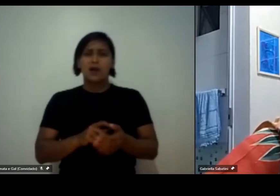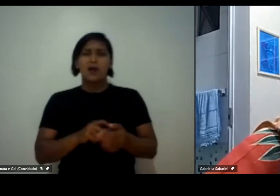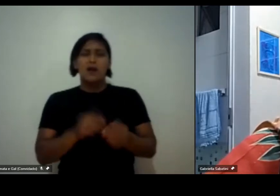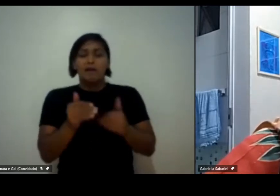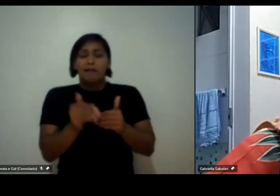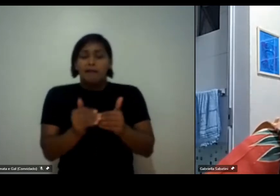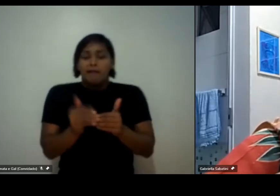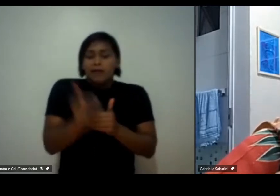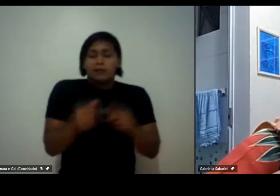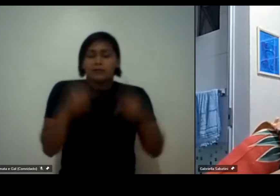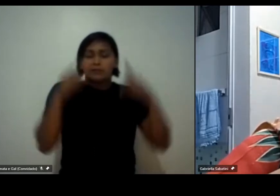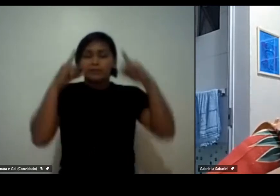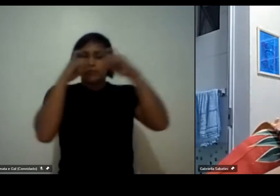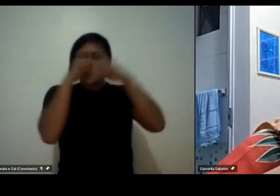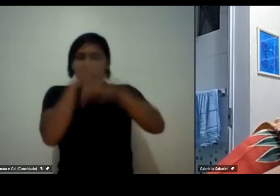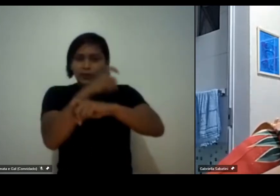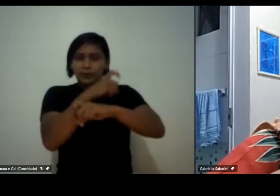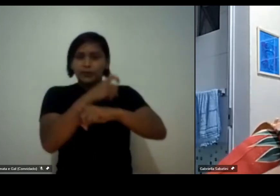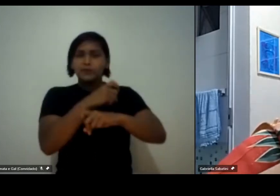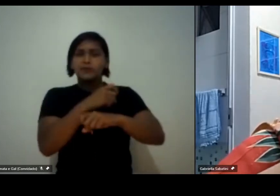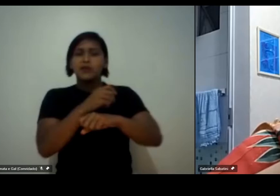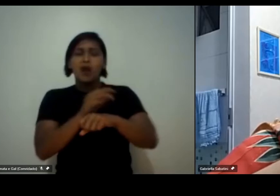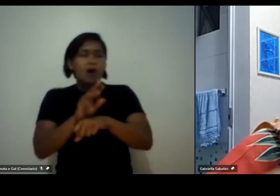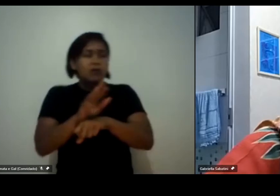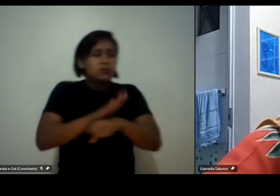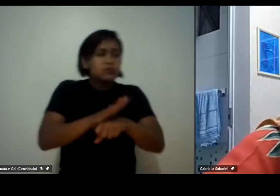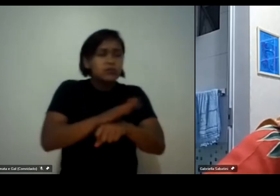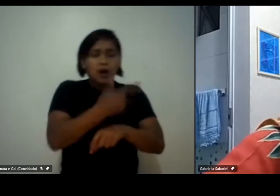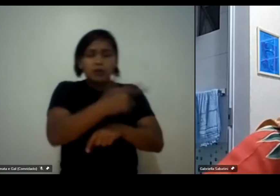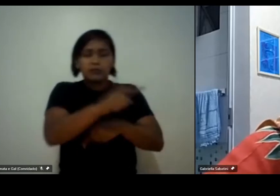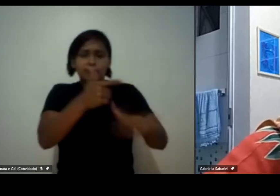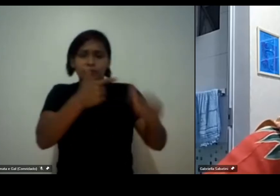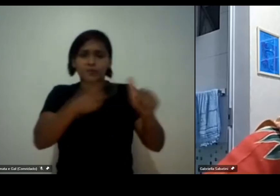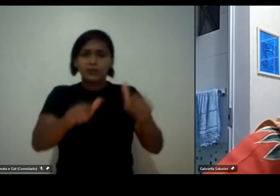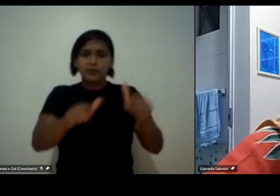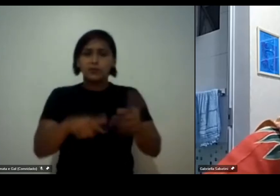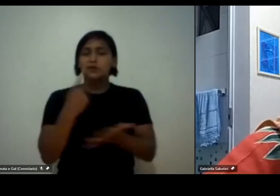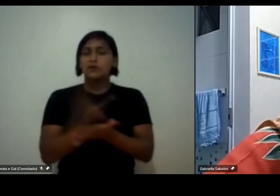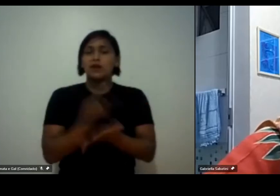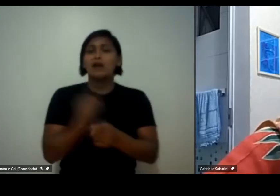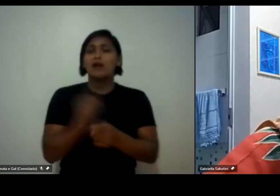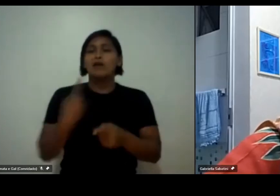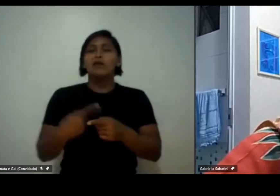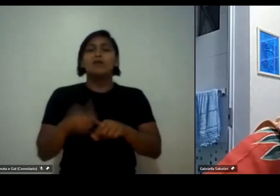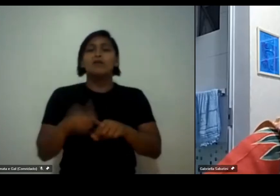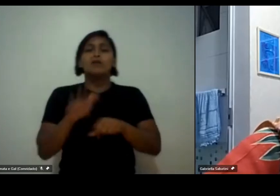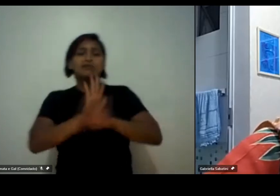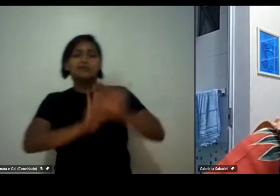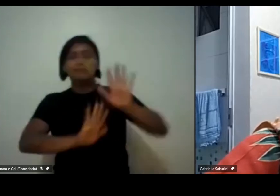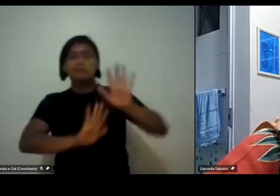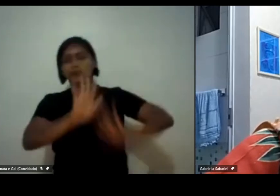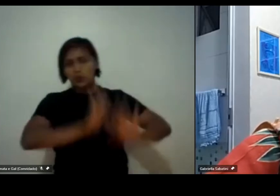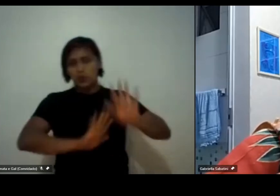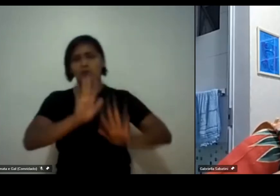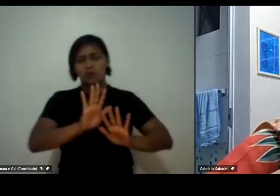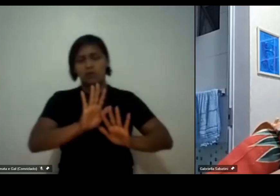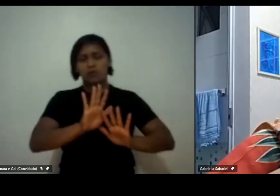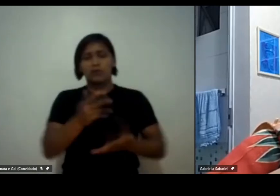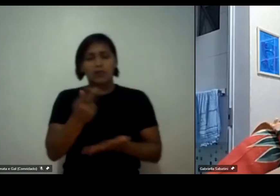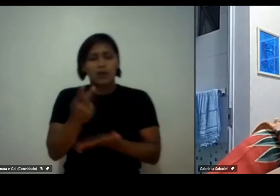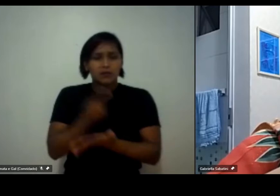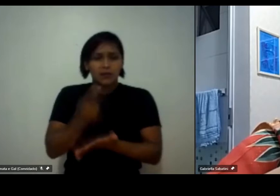difícil cuidar do outro de maneira errada, porque cuidado, quando se dá de maneira